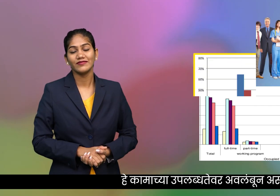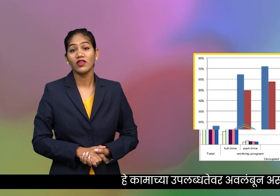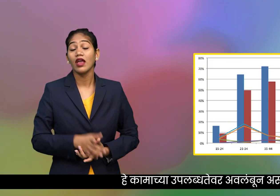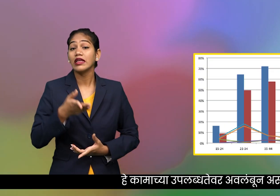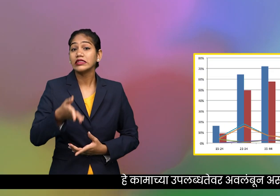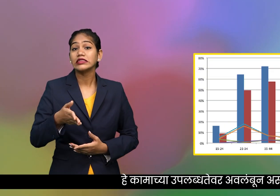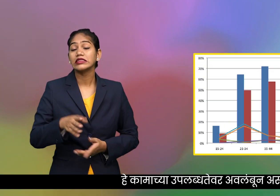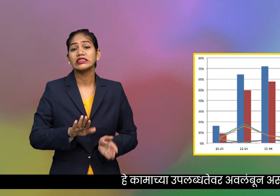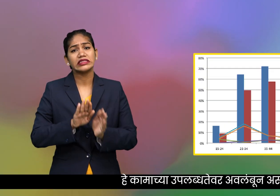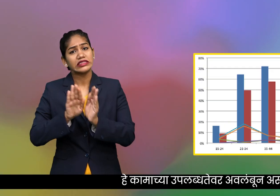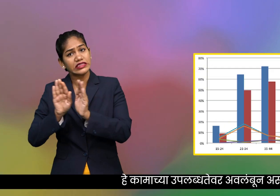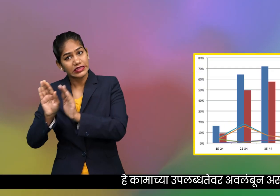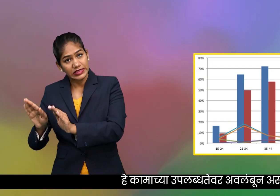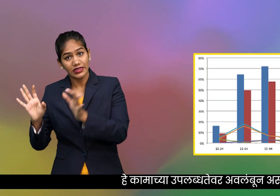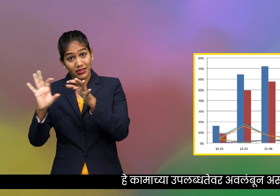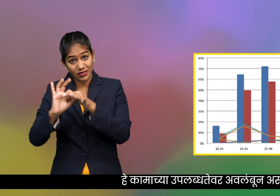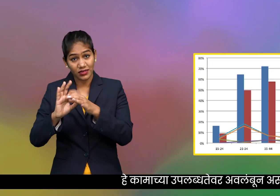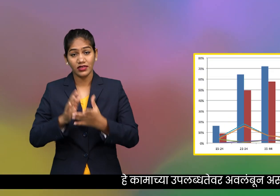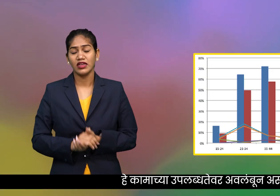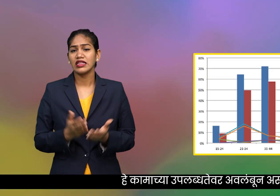हे कामाच्या उपलब्धतेवर अवलंबून असतं.